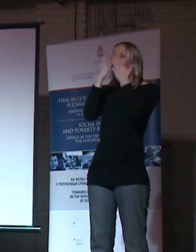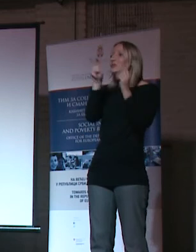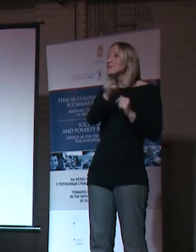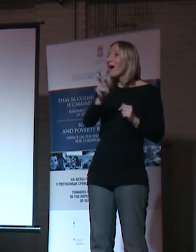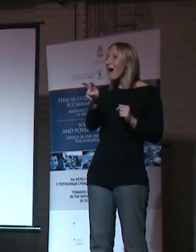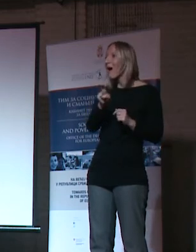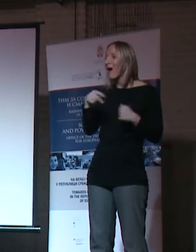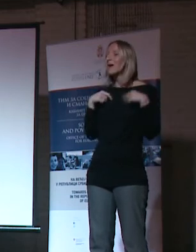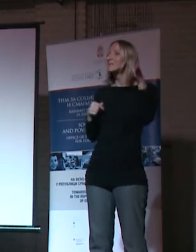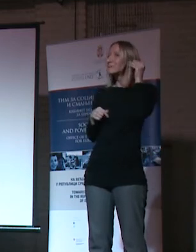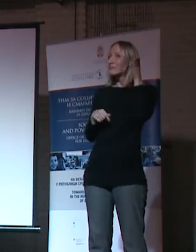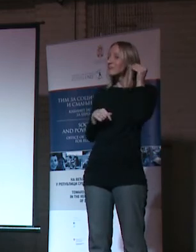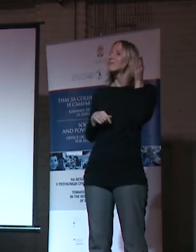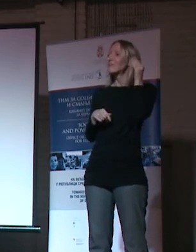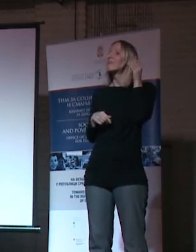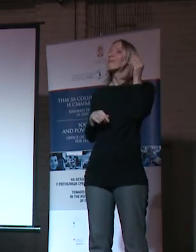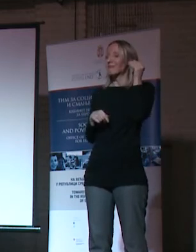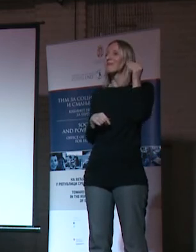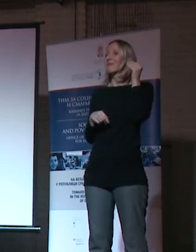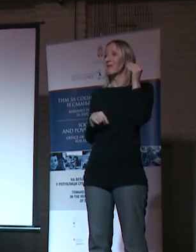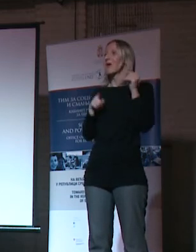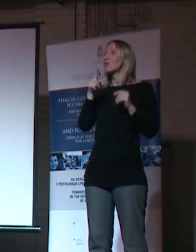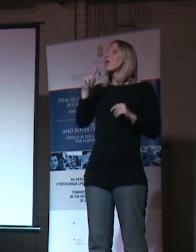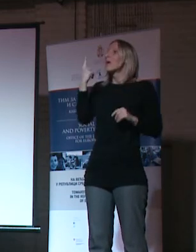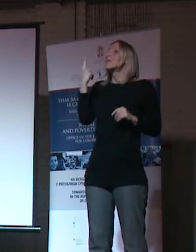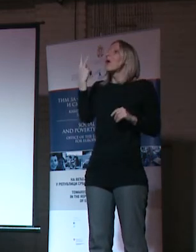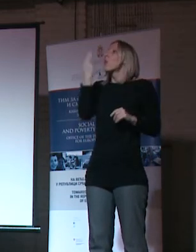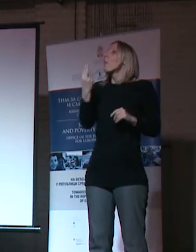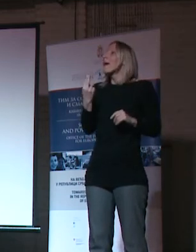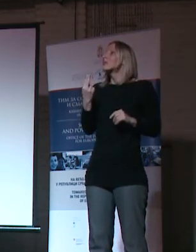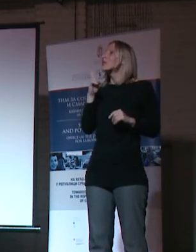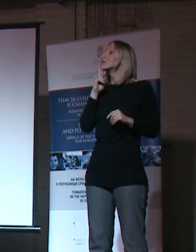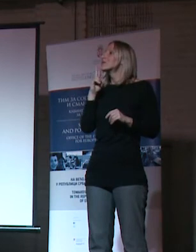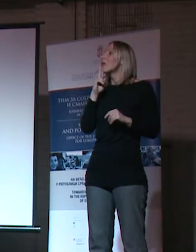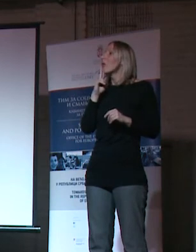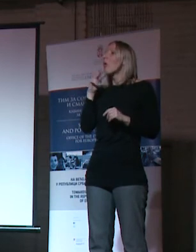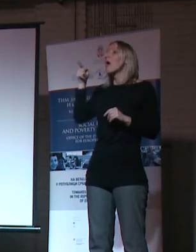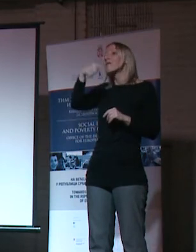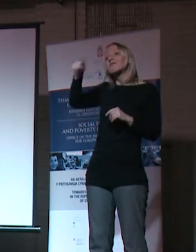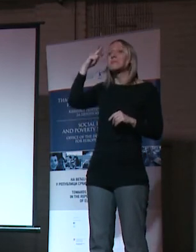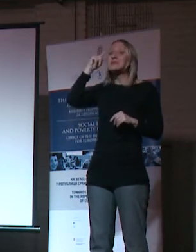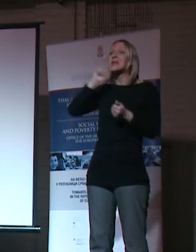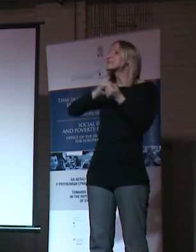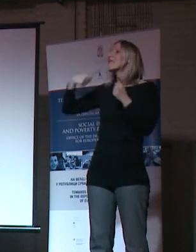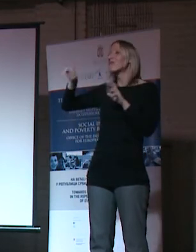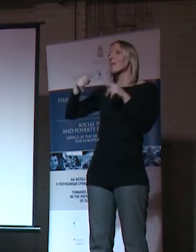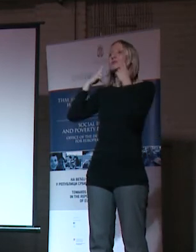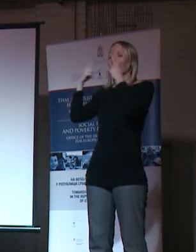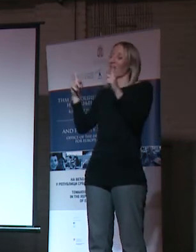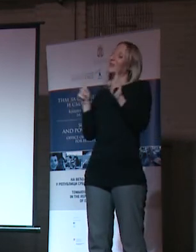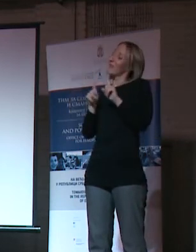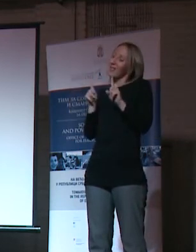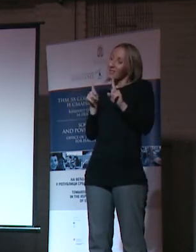sam da je to jedna od umetnosti koju mi slepi ne možemo da pratimo.